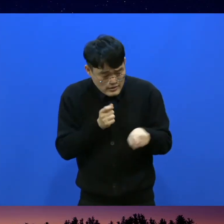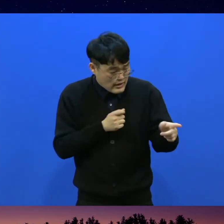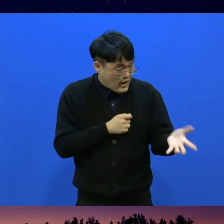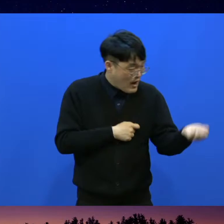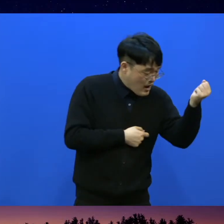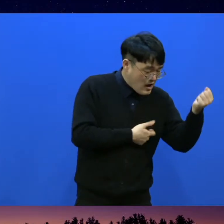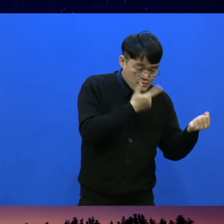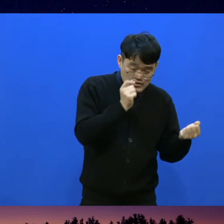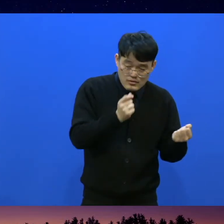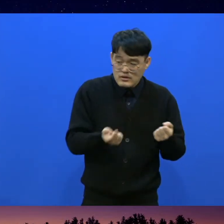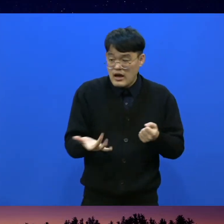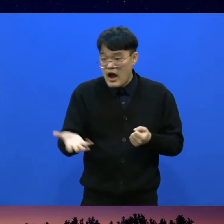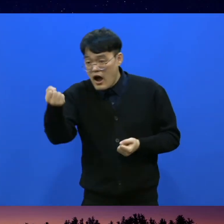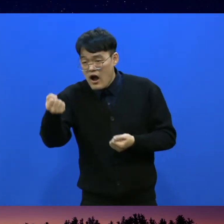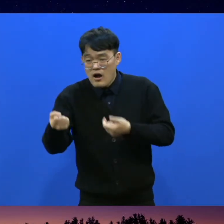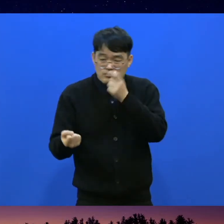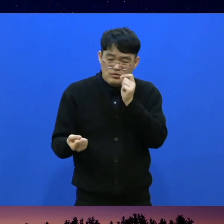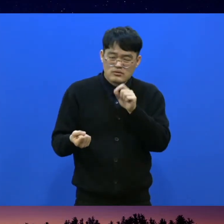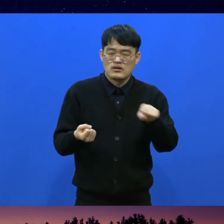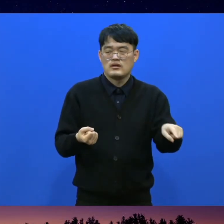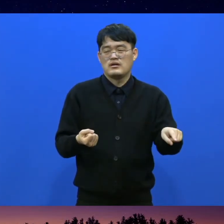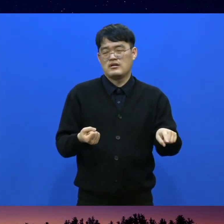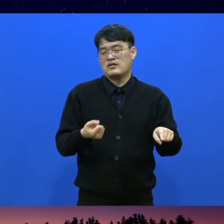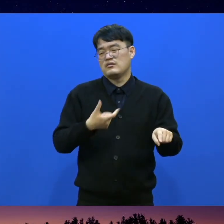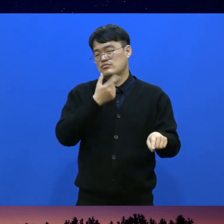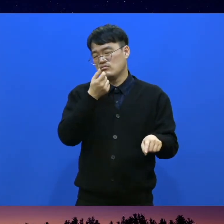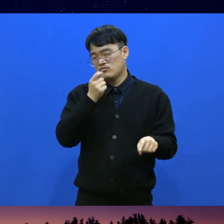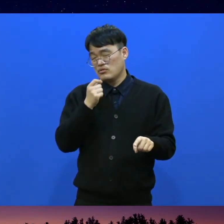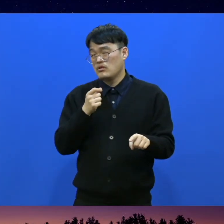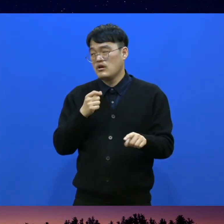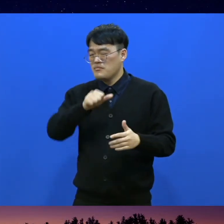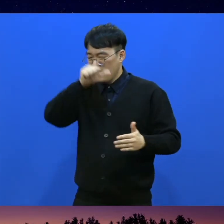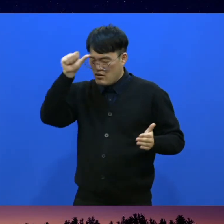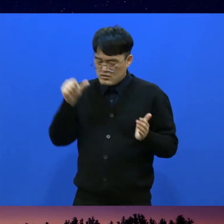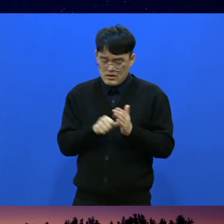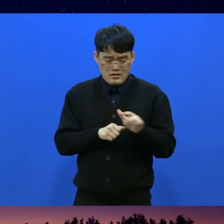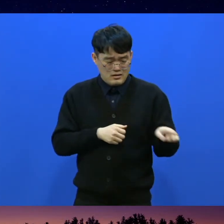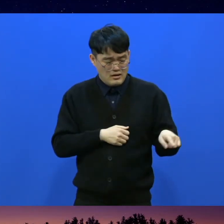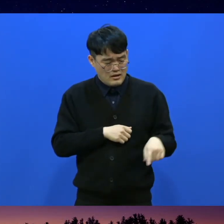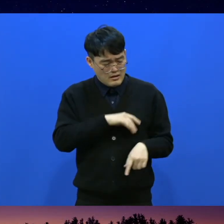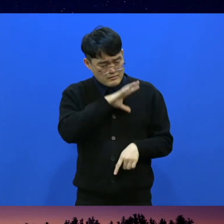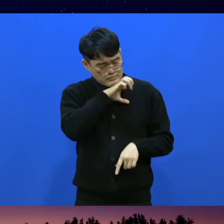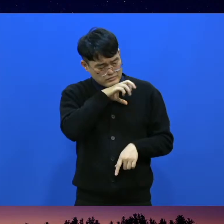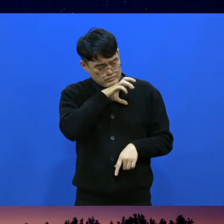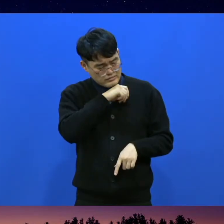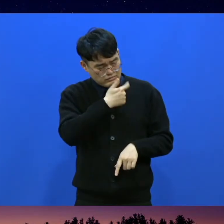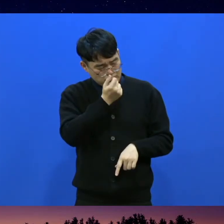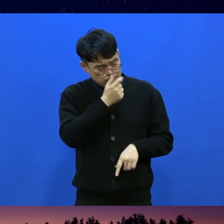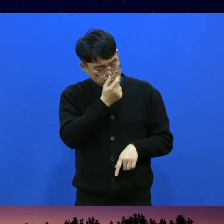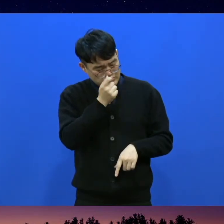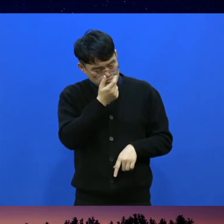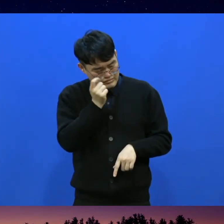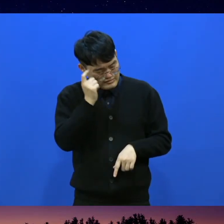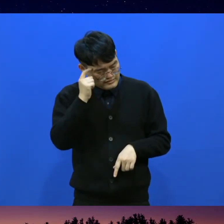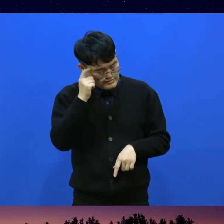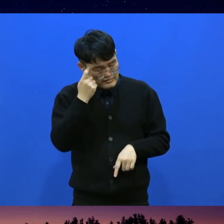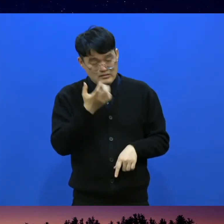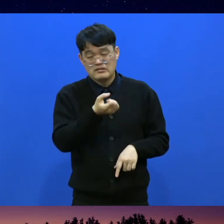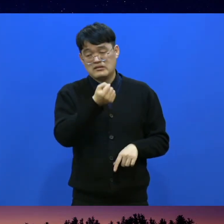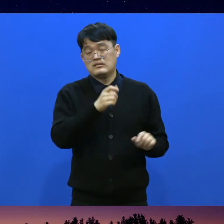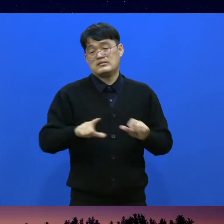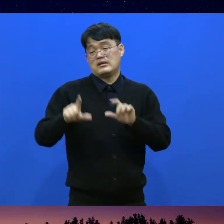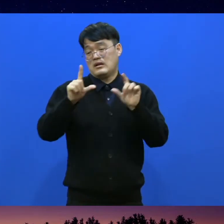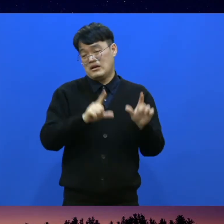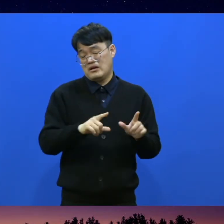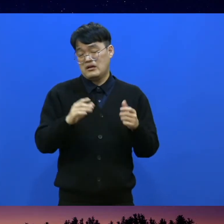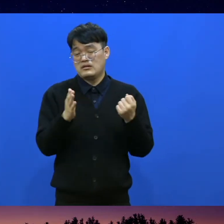결핍이 나타나요. 일평생 욕구불만에 사로잡히면 삽니다. 세상에는 완벽한 완전한 게 없어요. 그래서